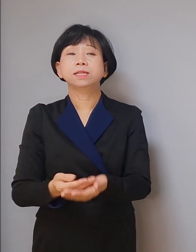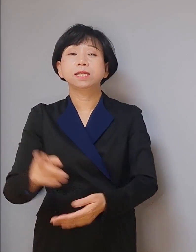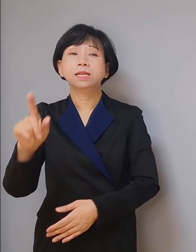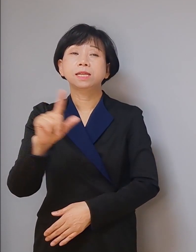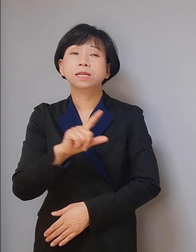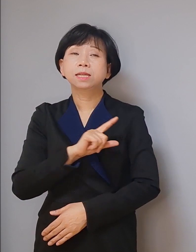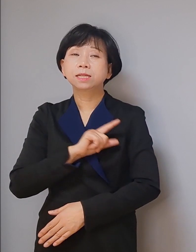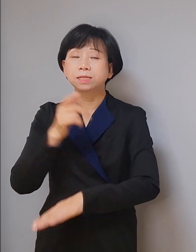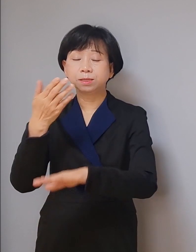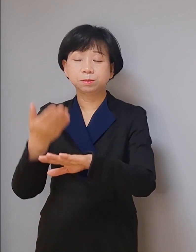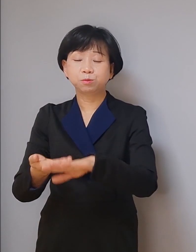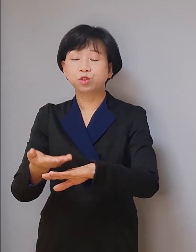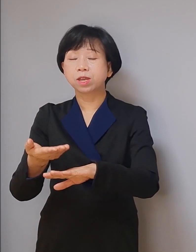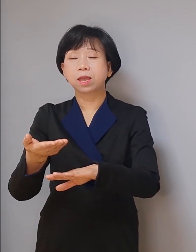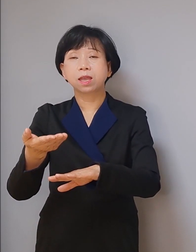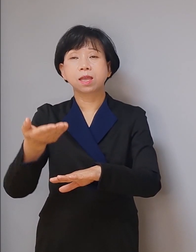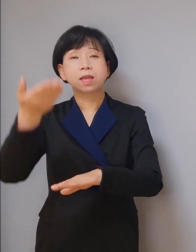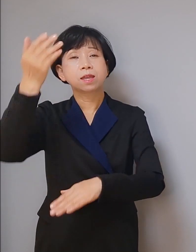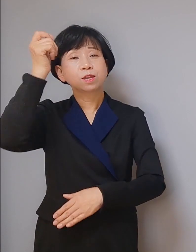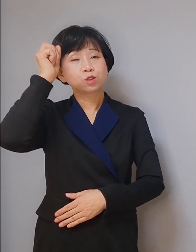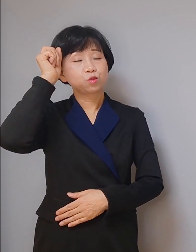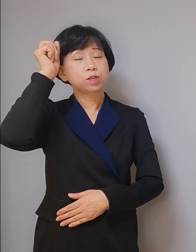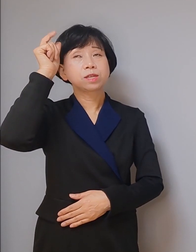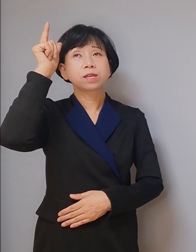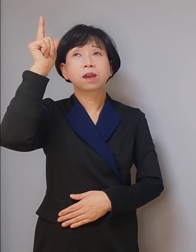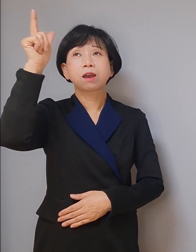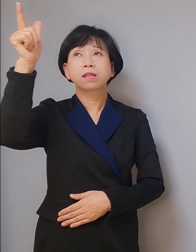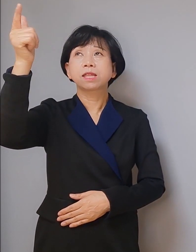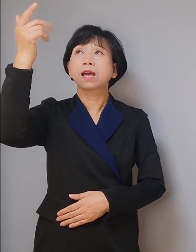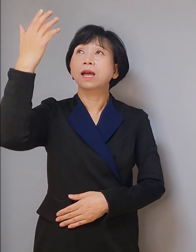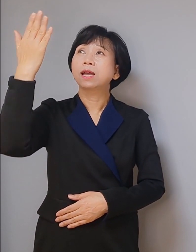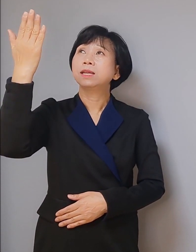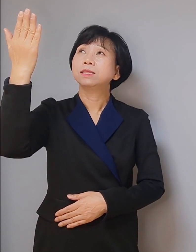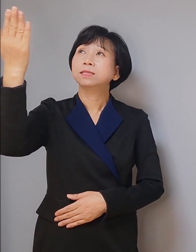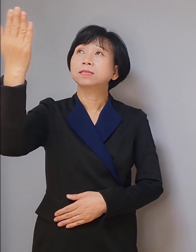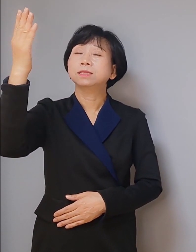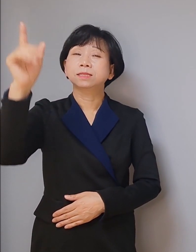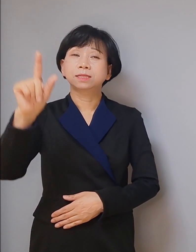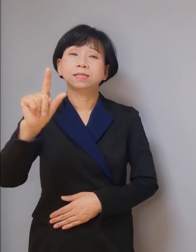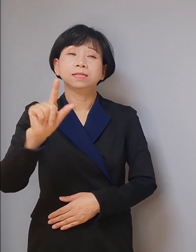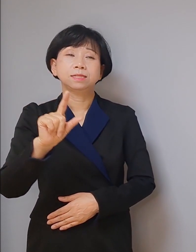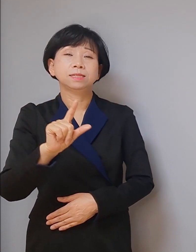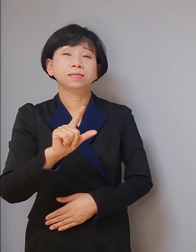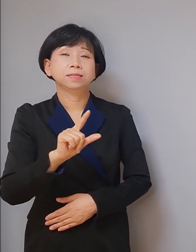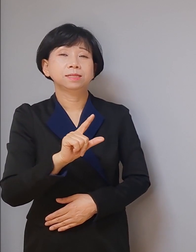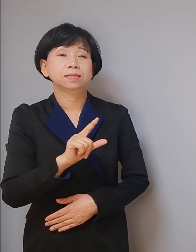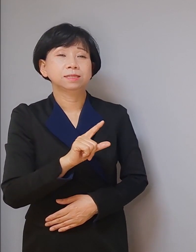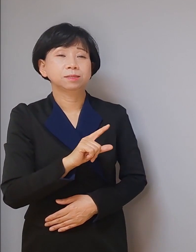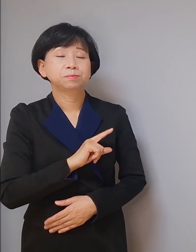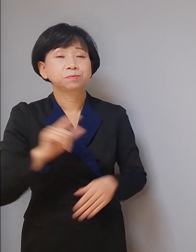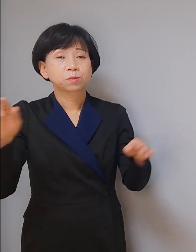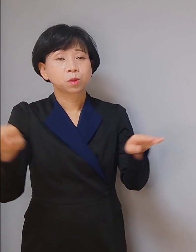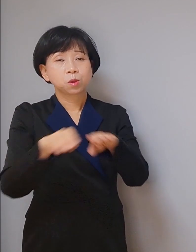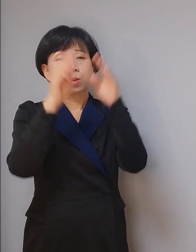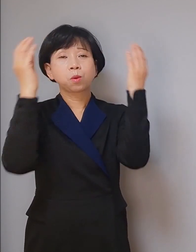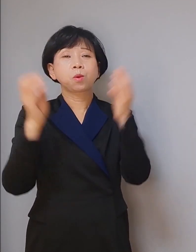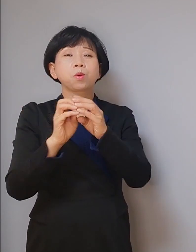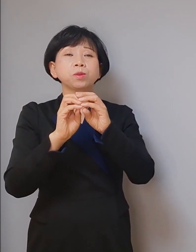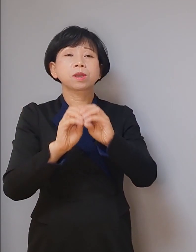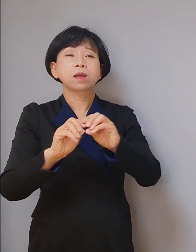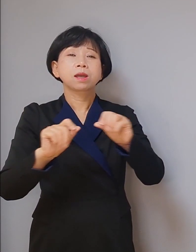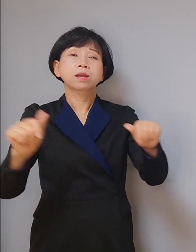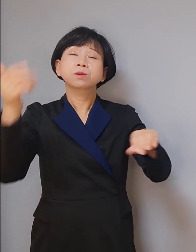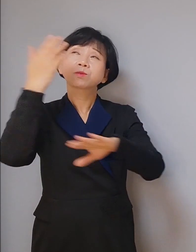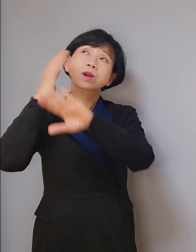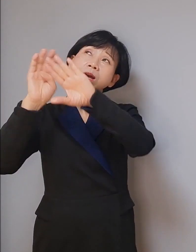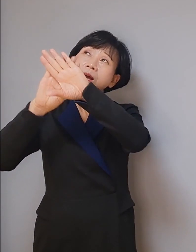모든 이름 위에 뛰어난 그 이름